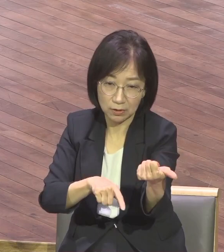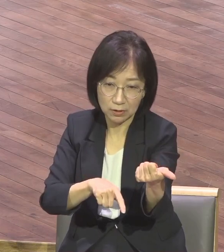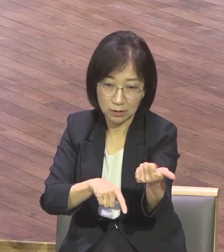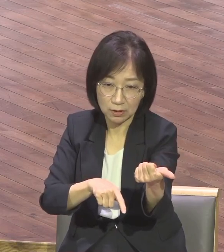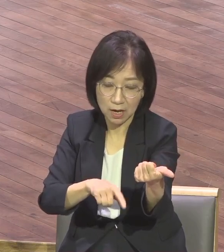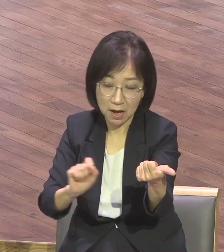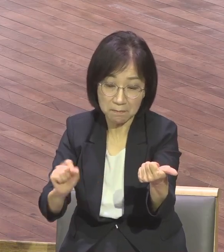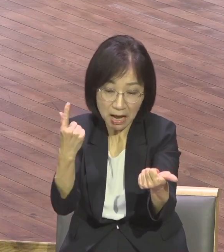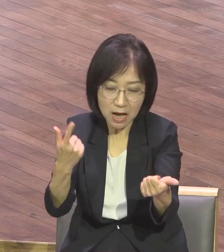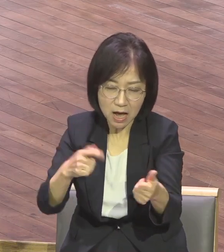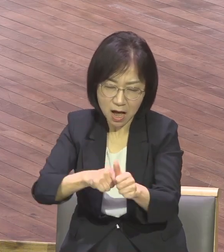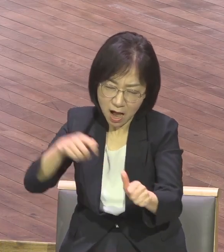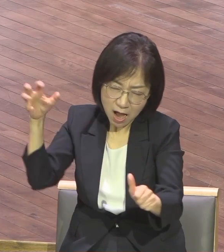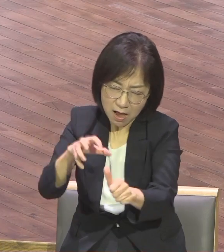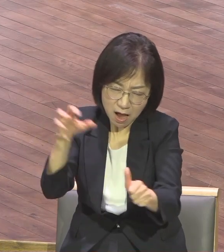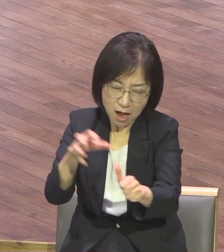시작됐습니다.